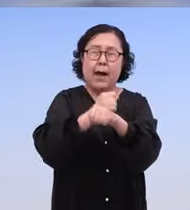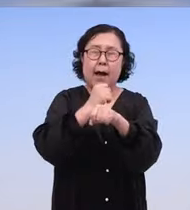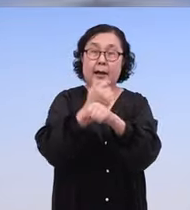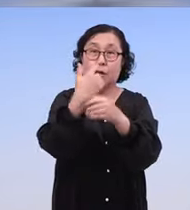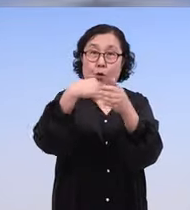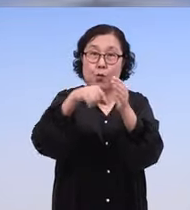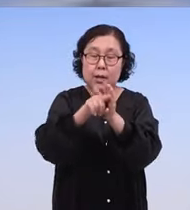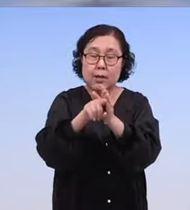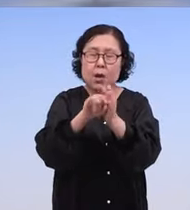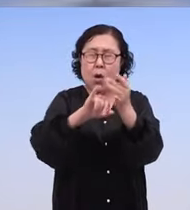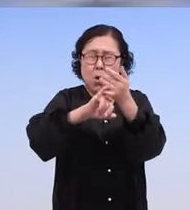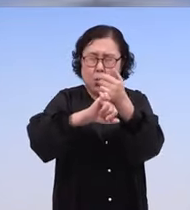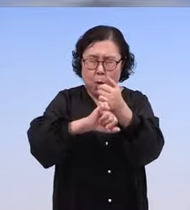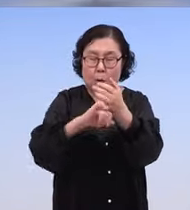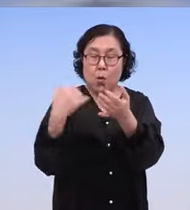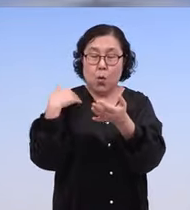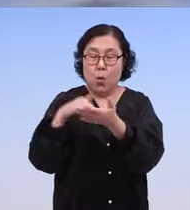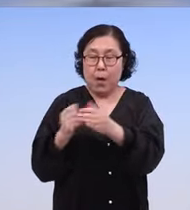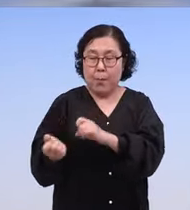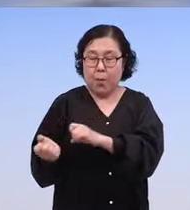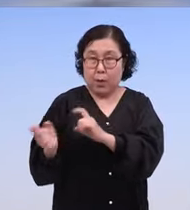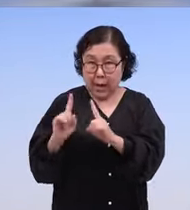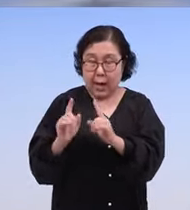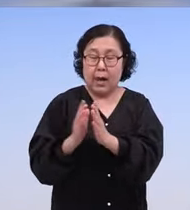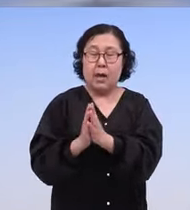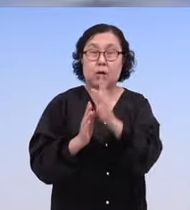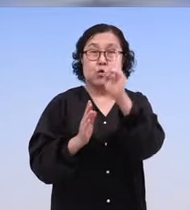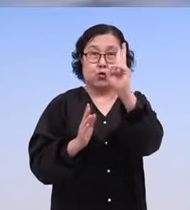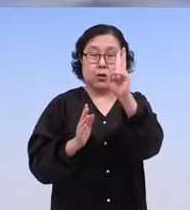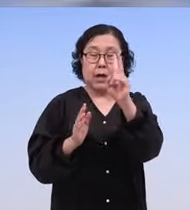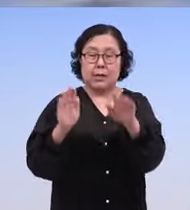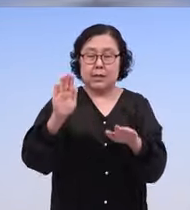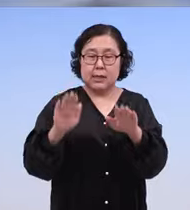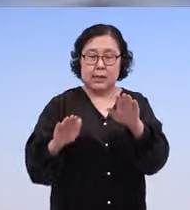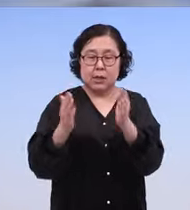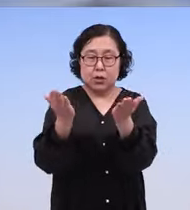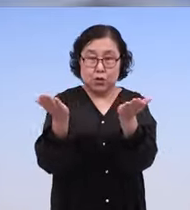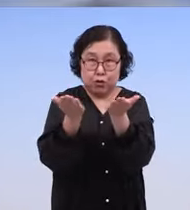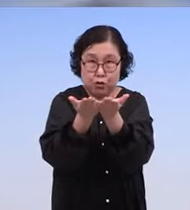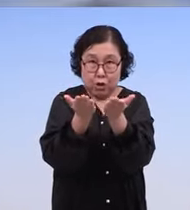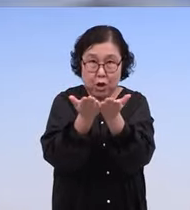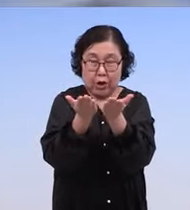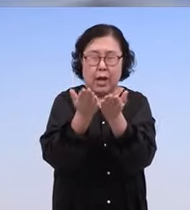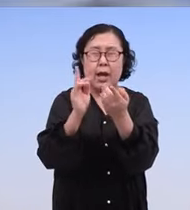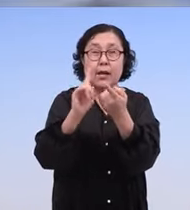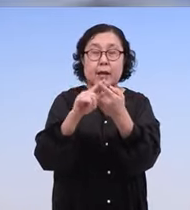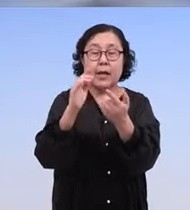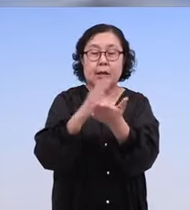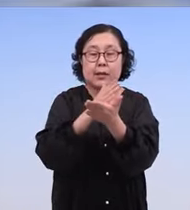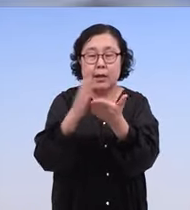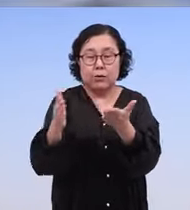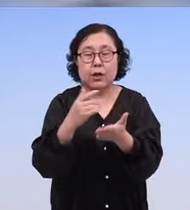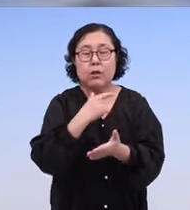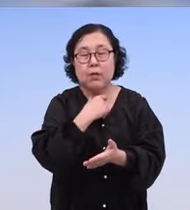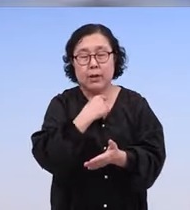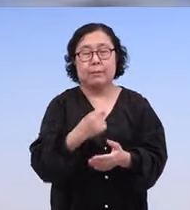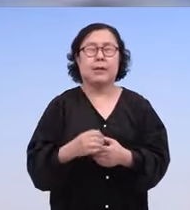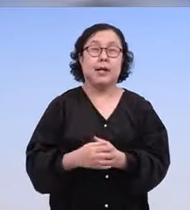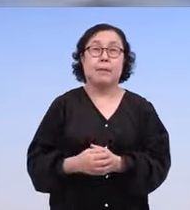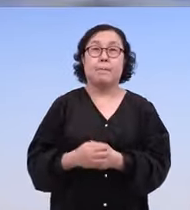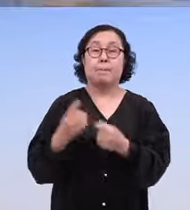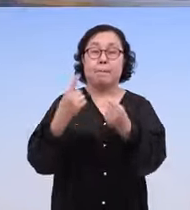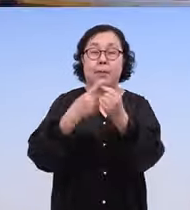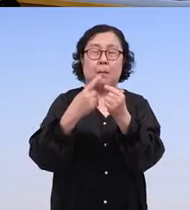될 두 가지 균형에 대해서 함께 좀 나누어 보려고 하는데, 한 해 내내 이것들이 우리 삶에 좀 지침이 되면